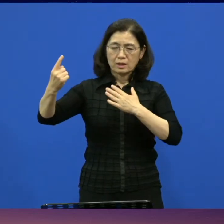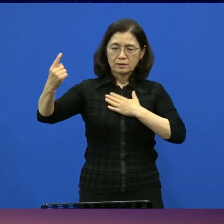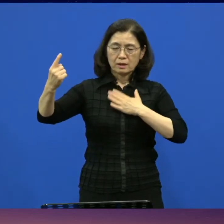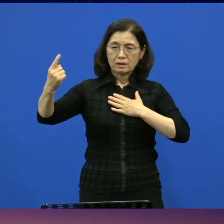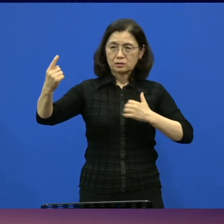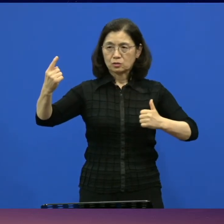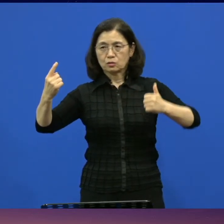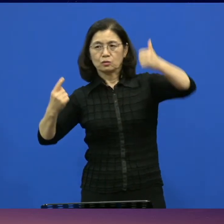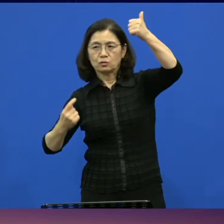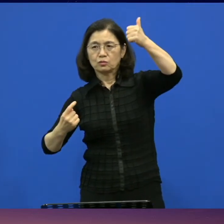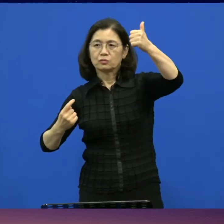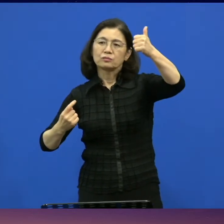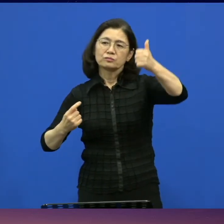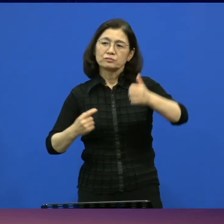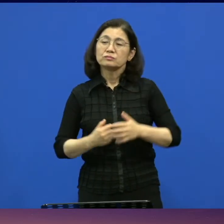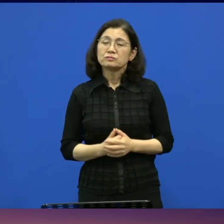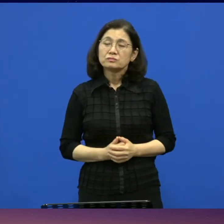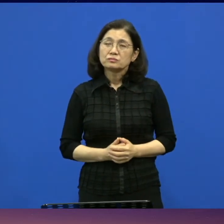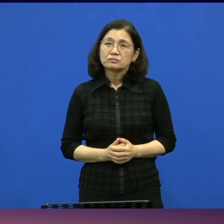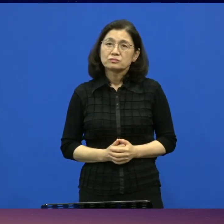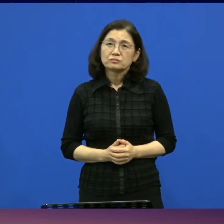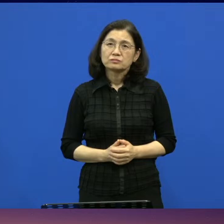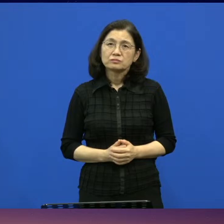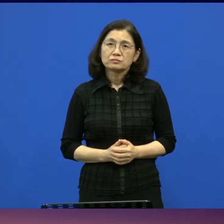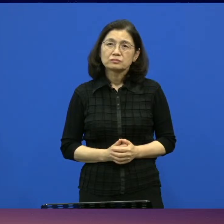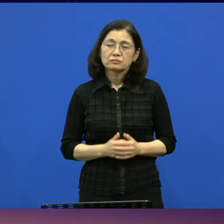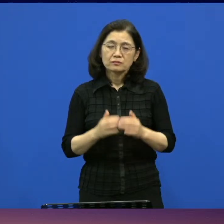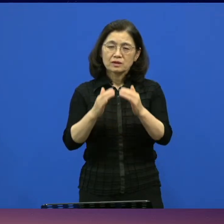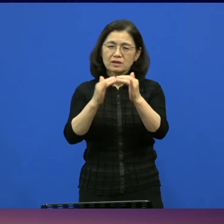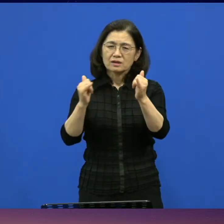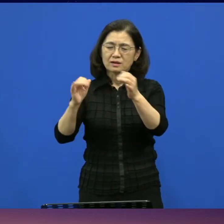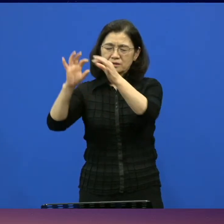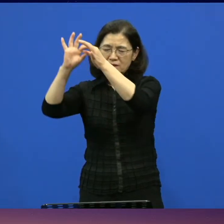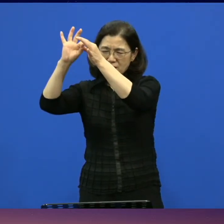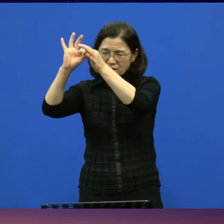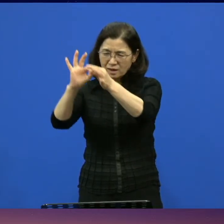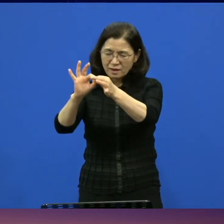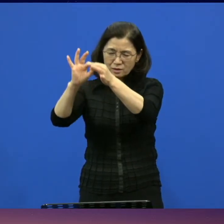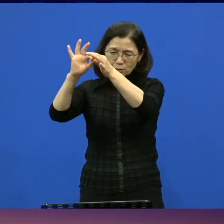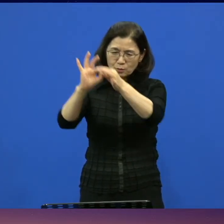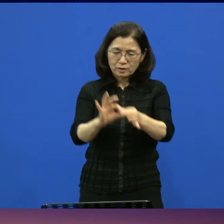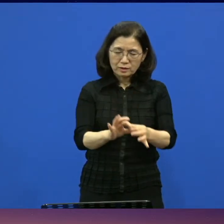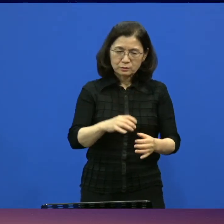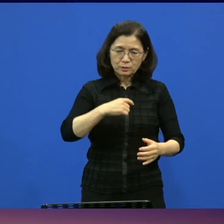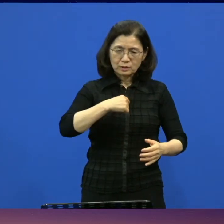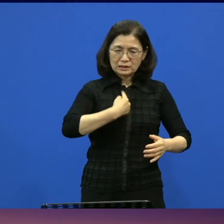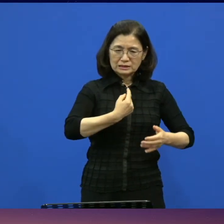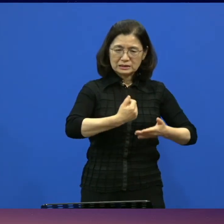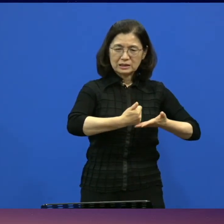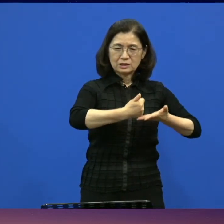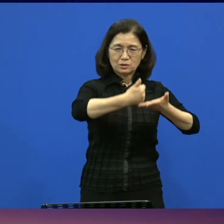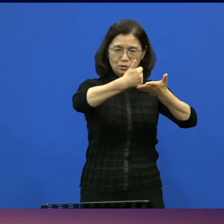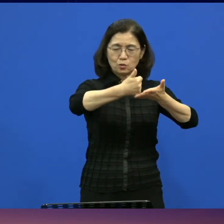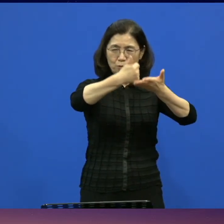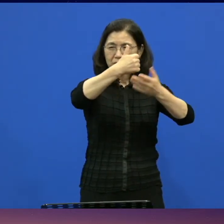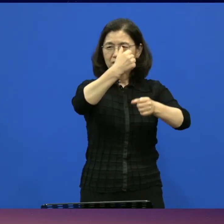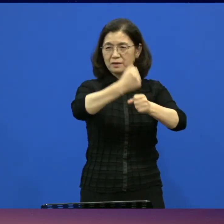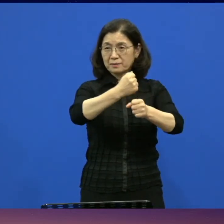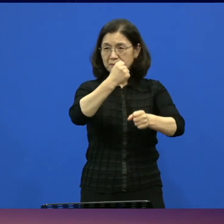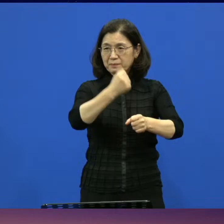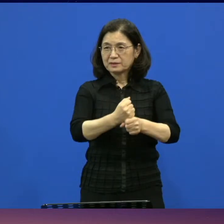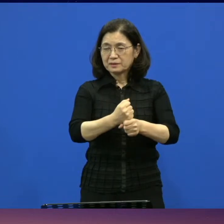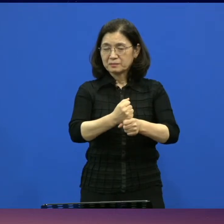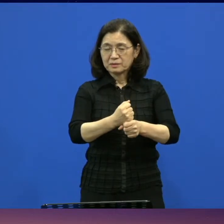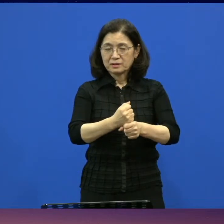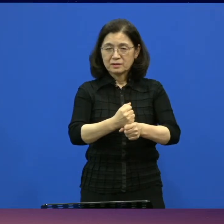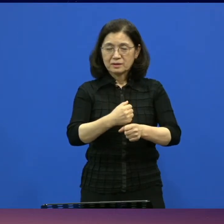인간은 끊임없이 자기를 높이려고 하는 거예요. 그게 안 되니까 힘들고, 그게 안 되니까, 그게